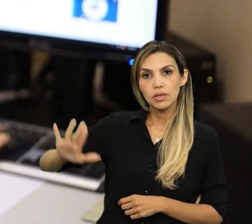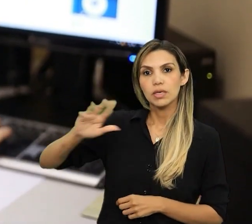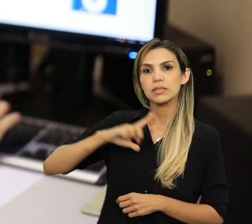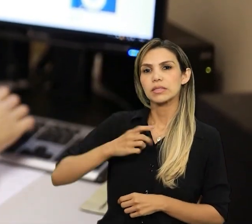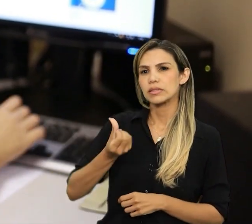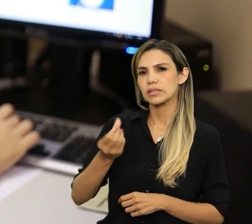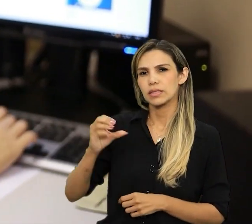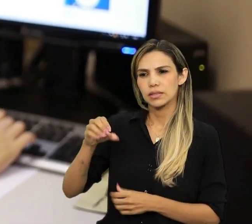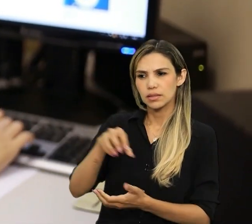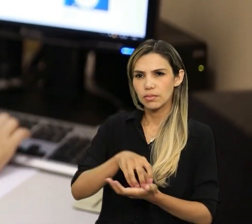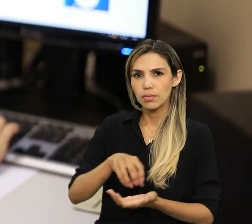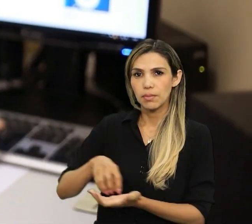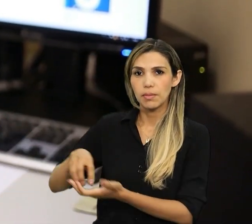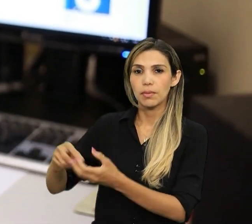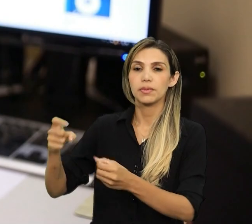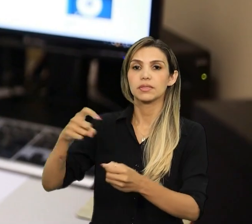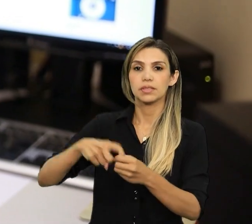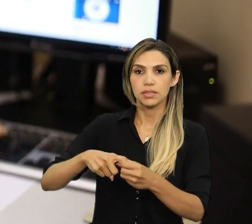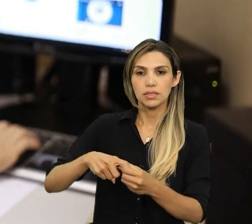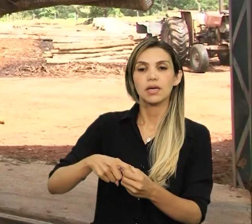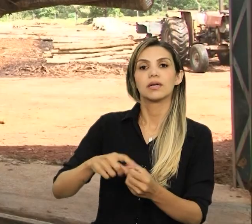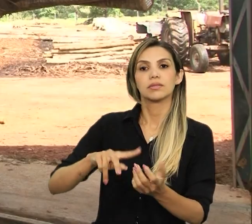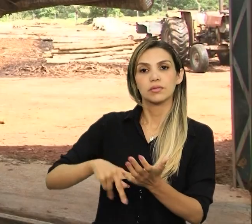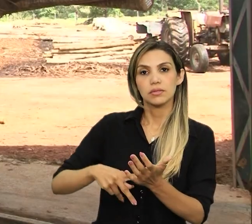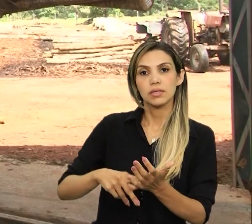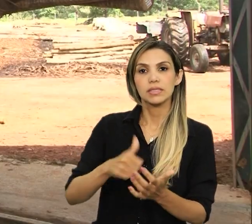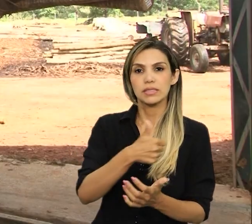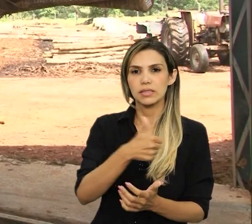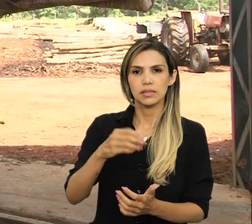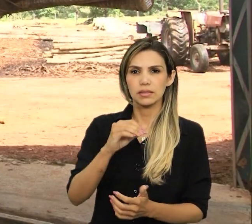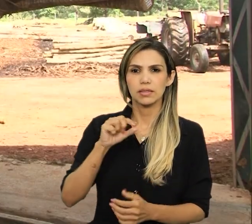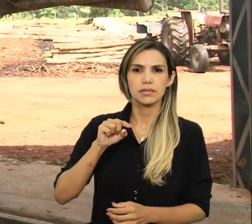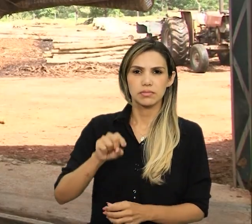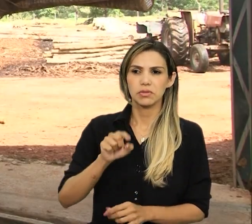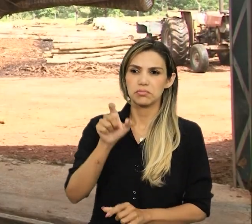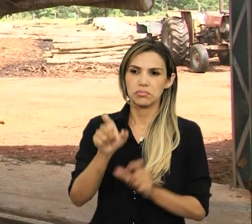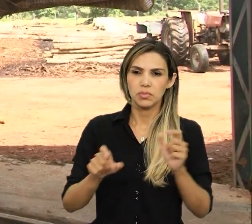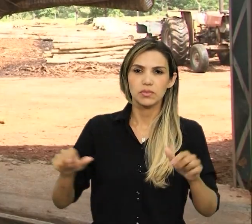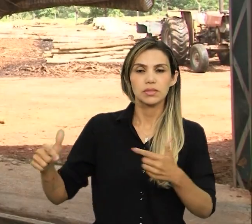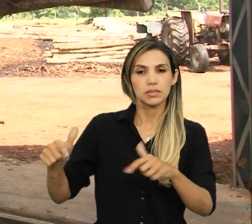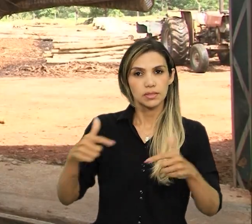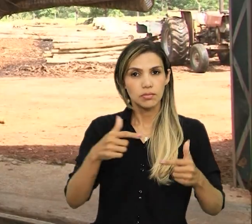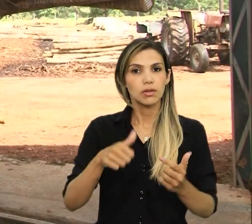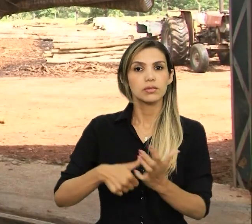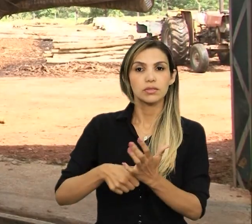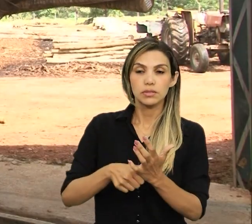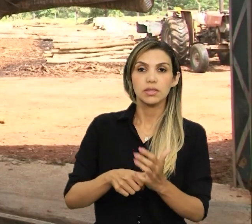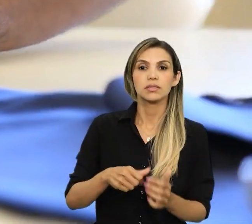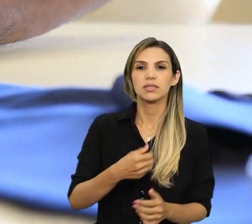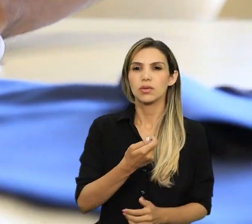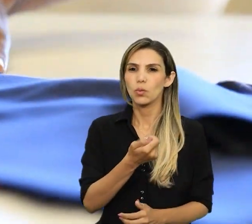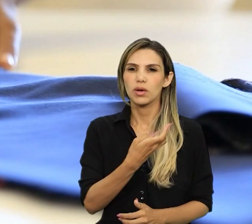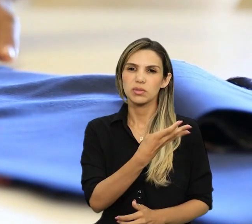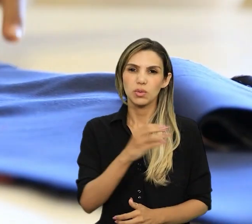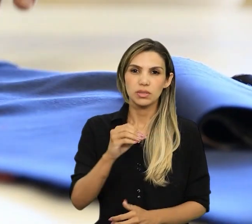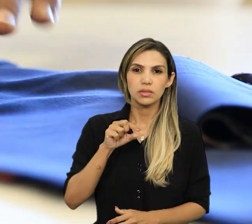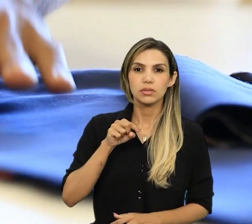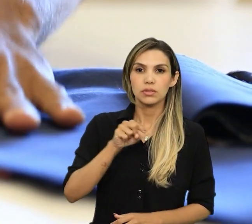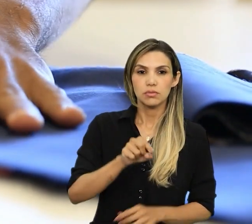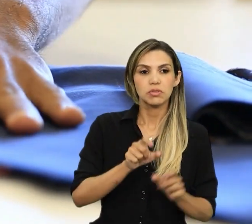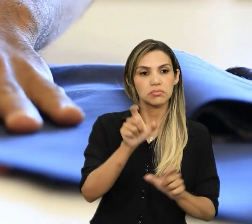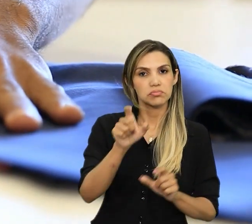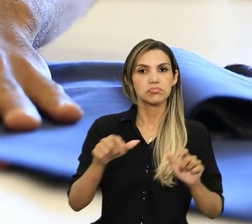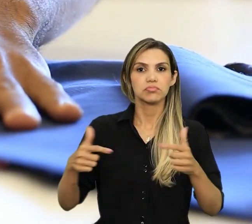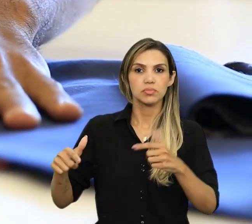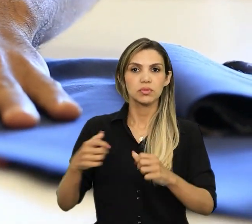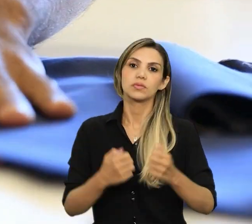são 60 entidades filiadas à Central Sindical, mais de 110 mil trabalhadores e trabalhadoras associados e quase 400